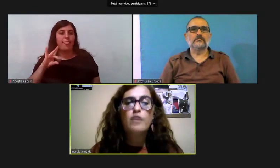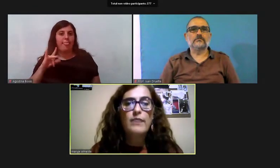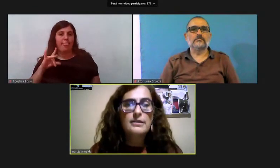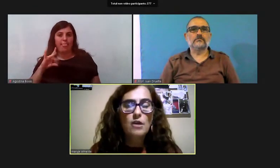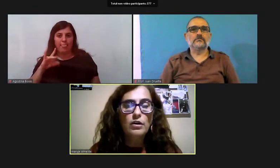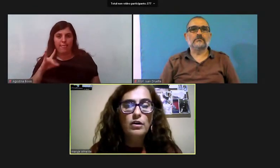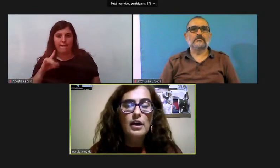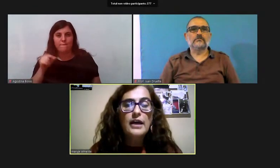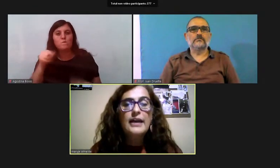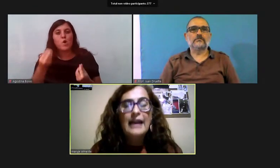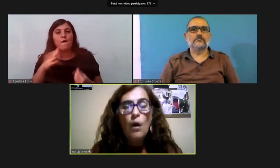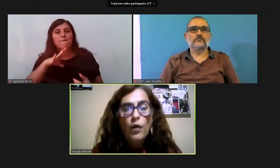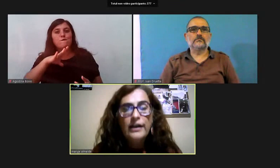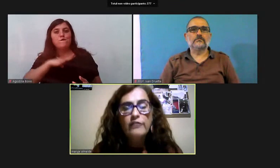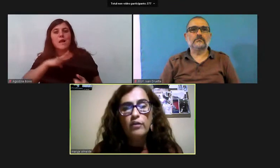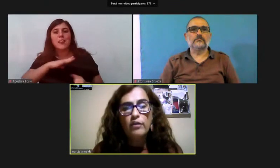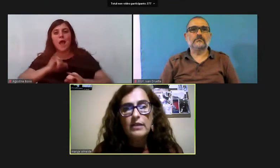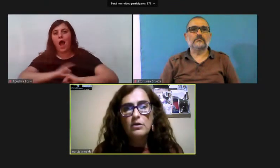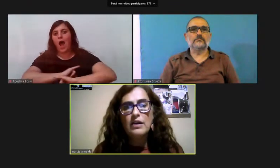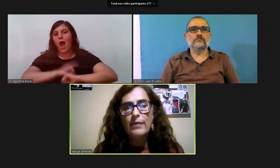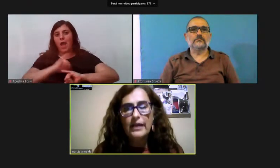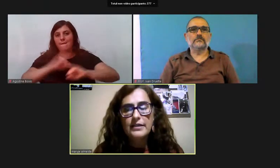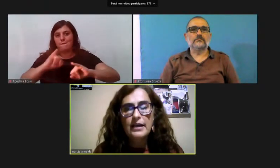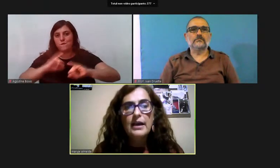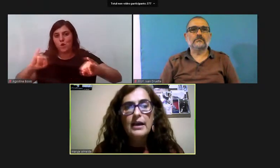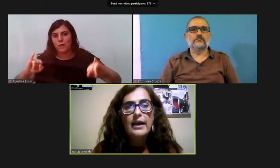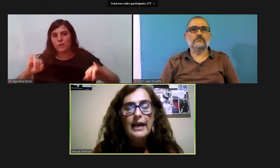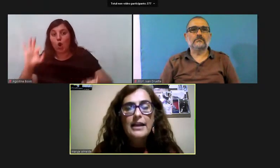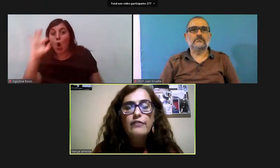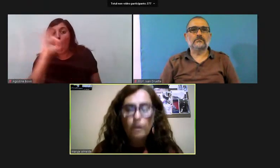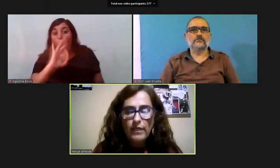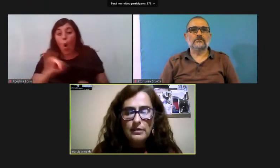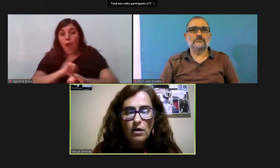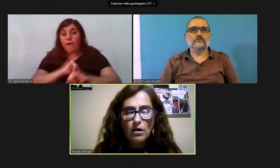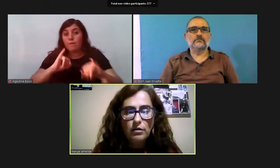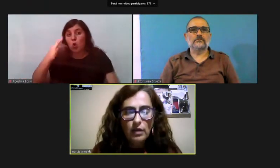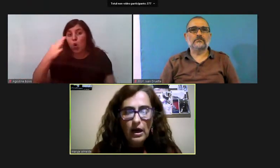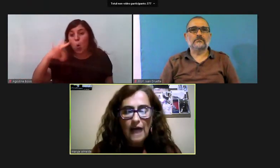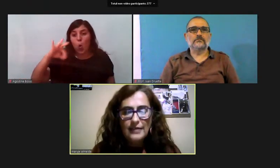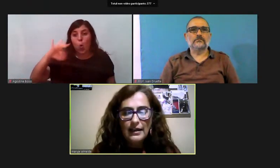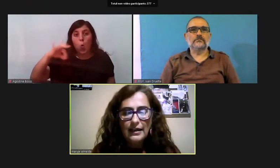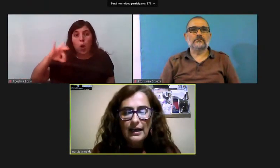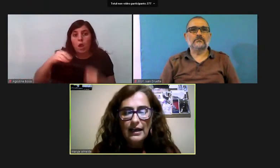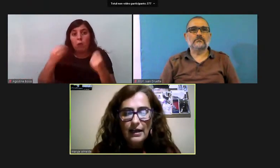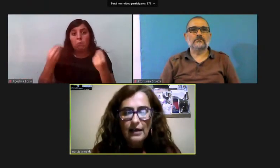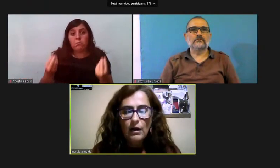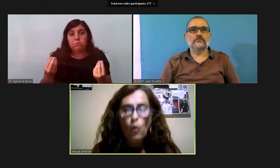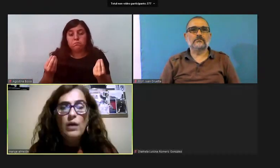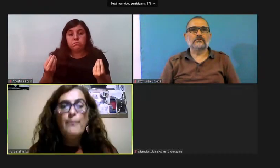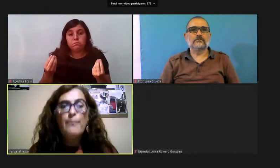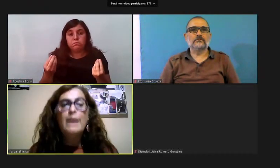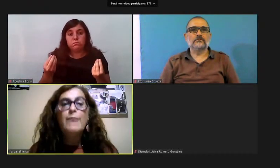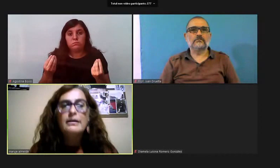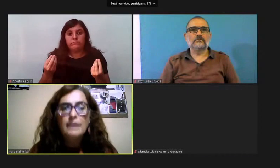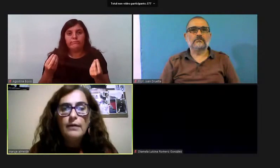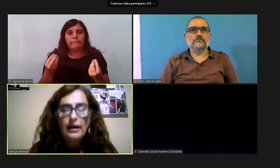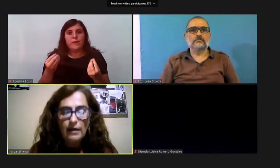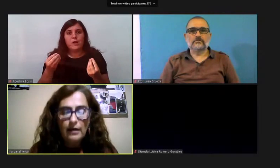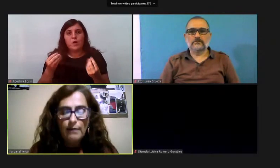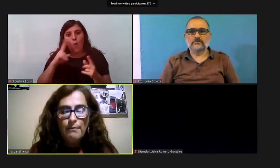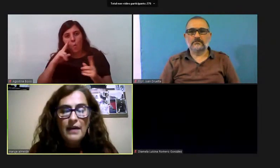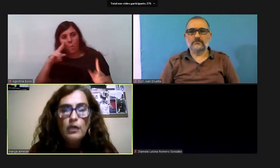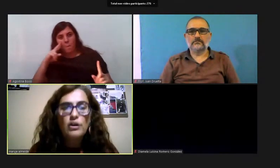desinformación y que la única información que aparece es la información acerca de una